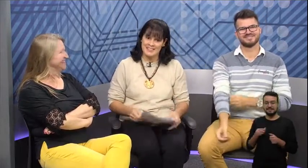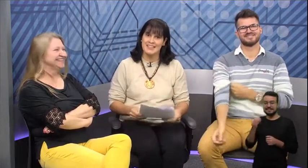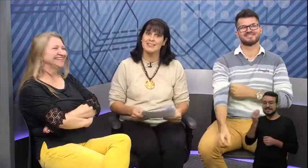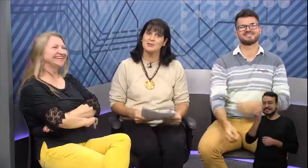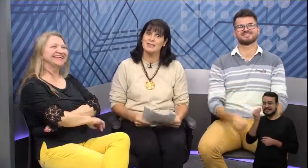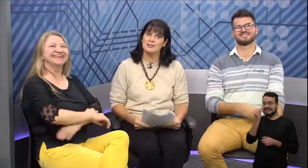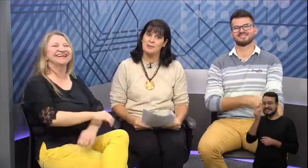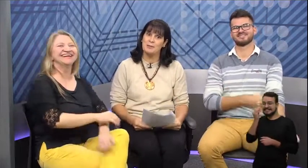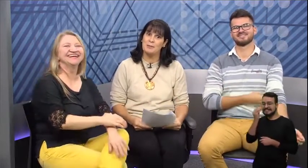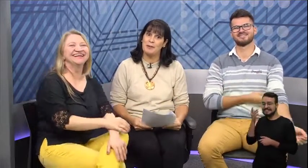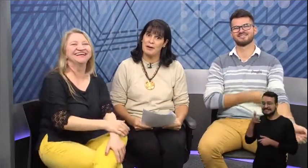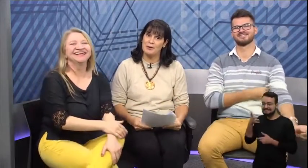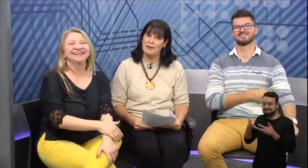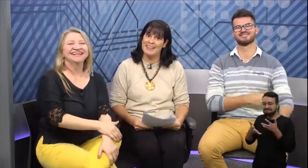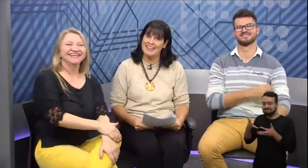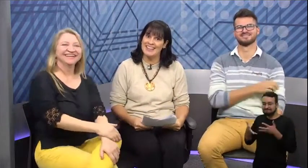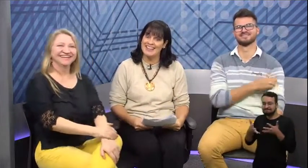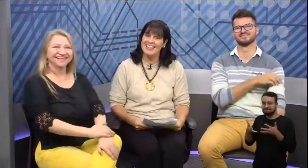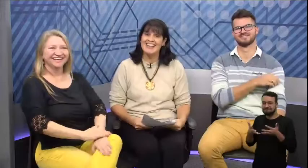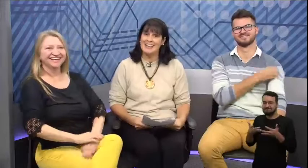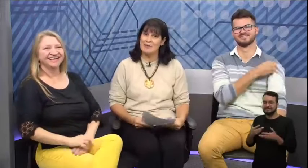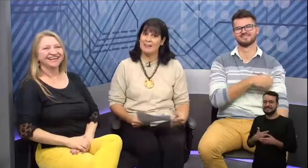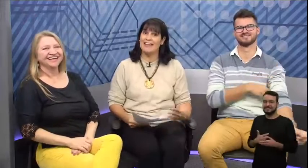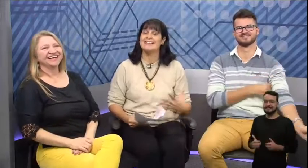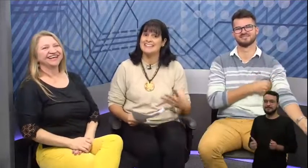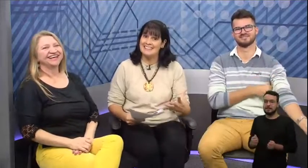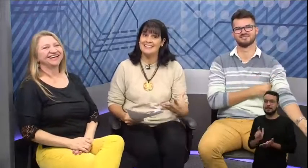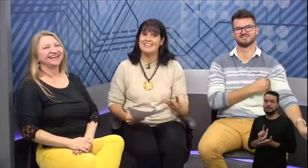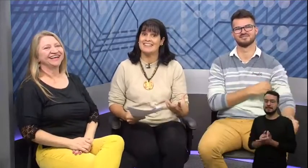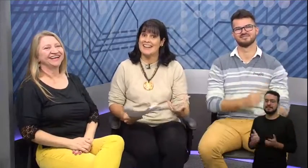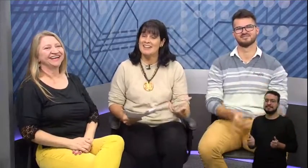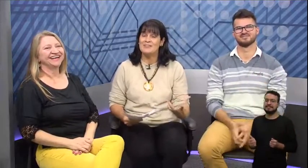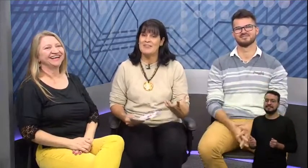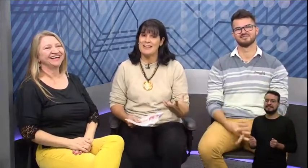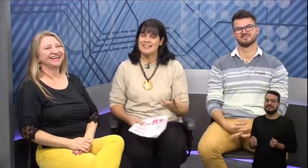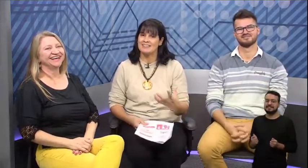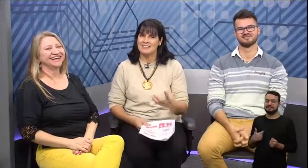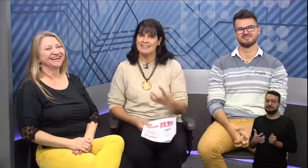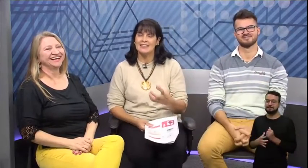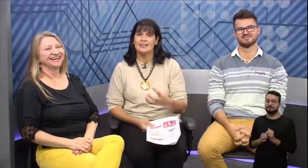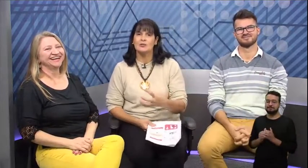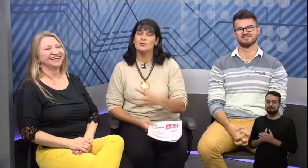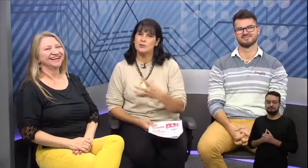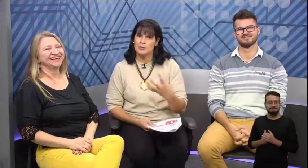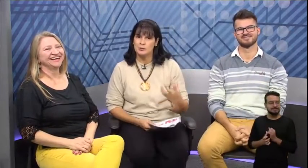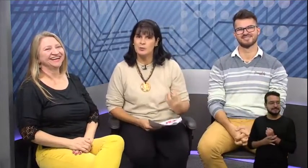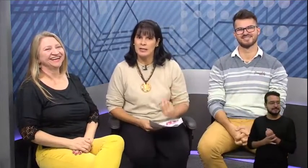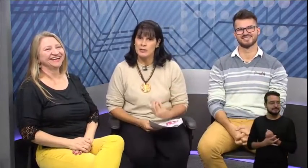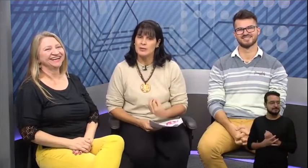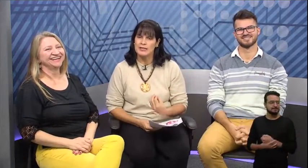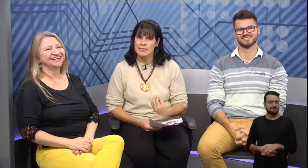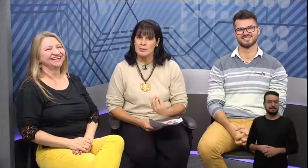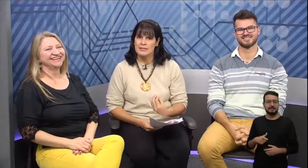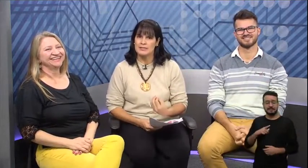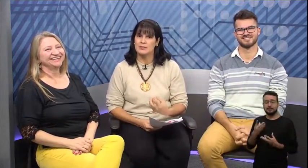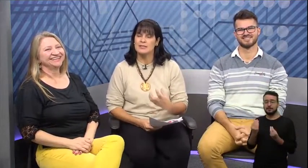sinais, segurando o meu papel, né, para não entrar na conversa. Quanto conteúdo rico que eles estão passando. Nós temos